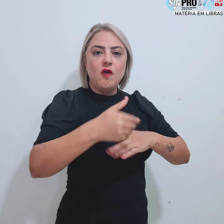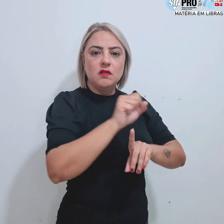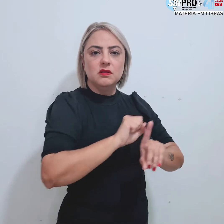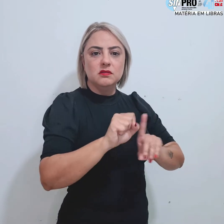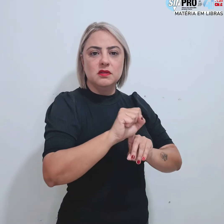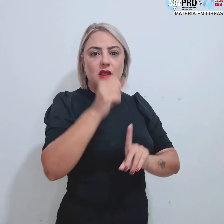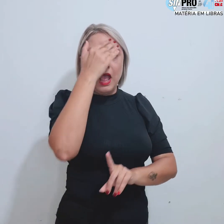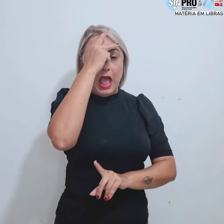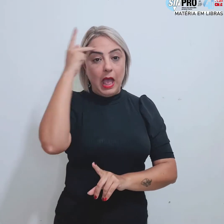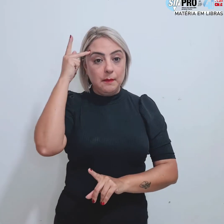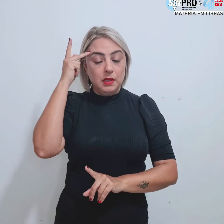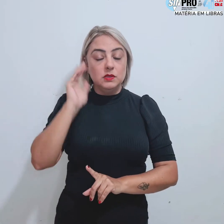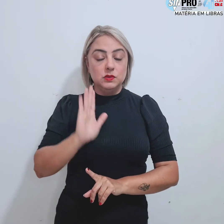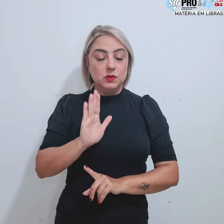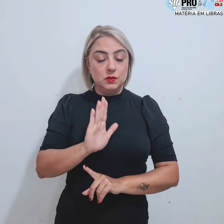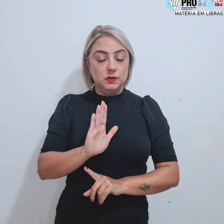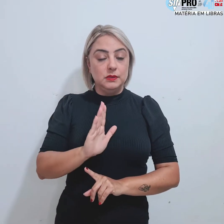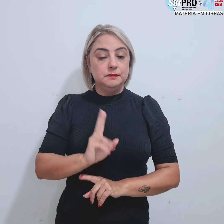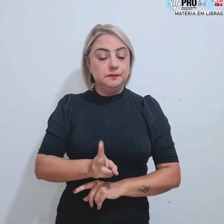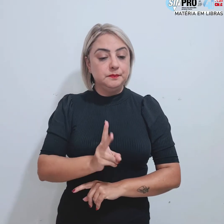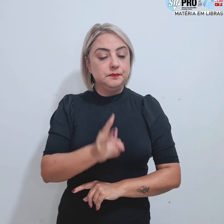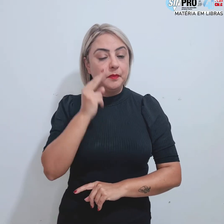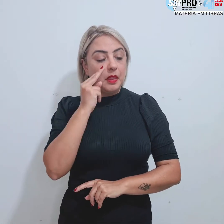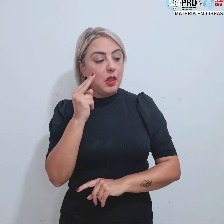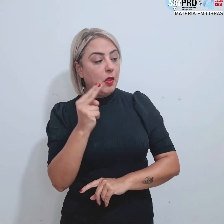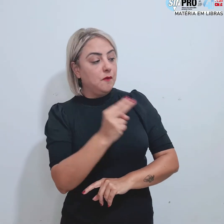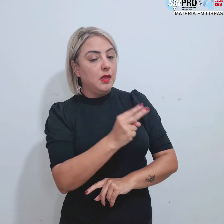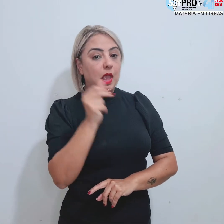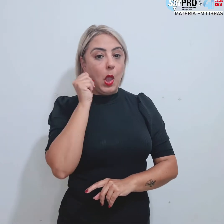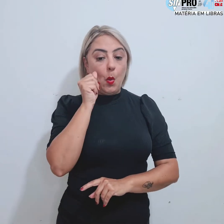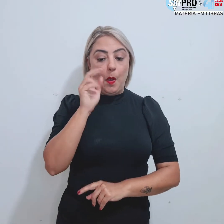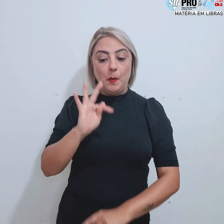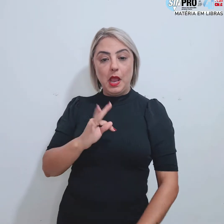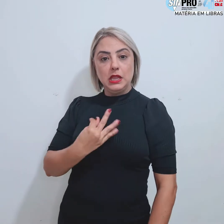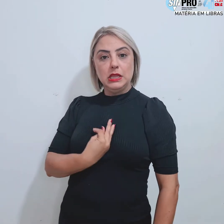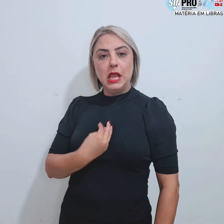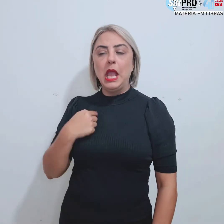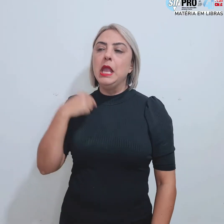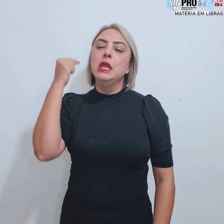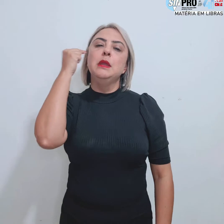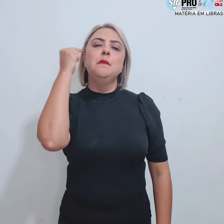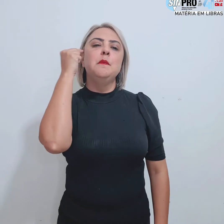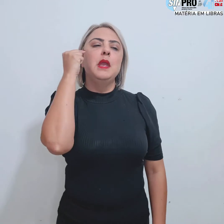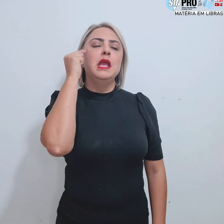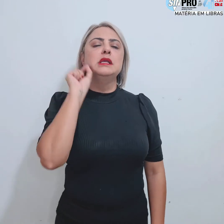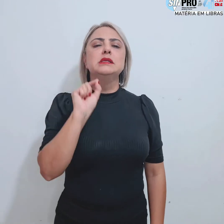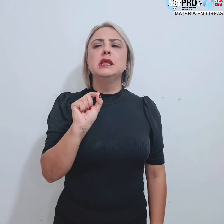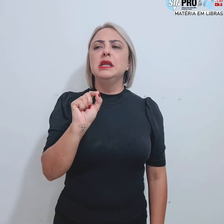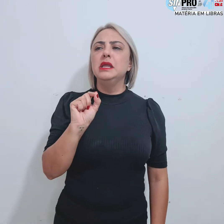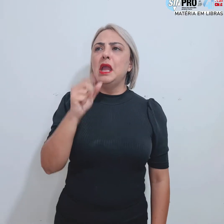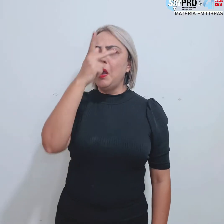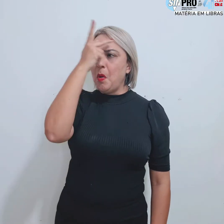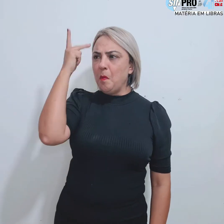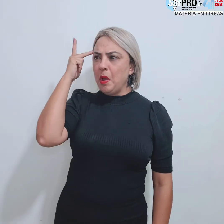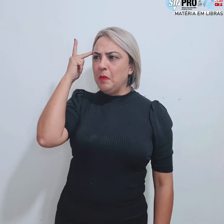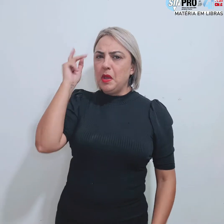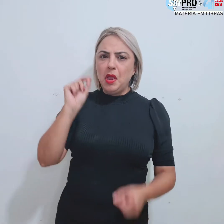As pessoas geralmente olham uma mulher trans e pensam que é uma pessoa que faz